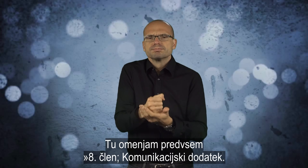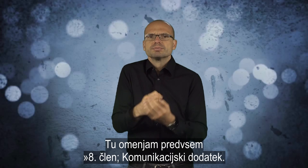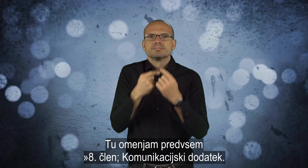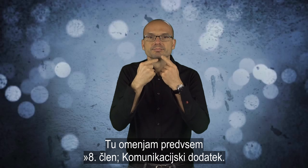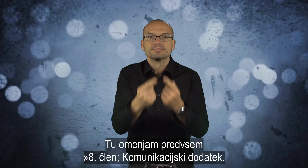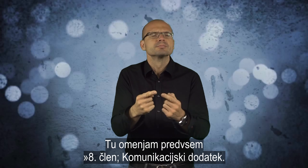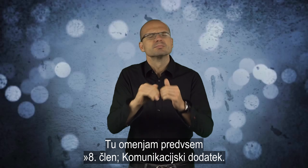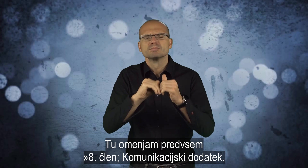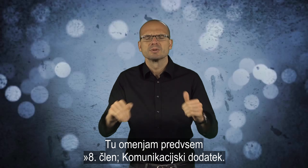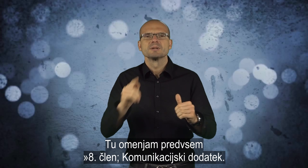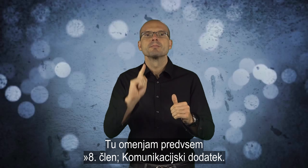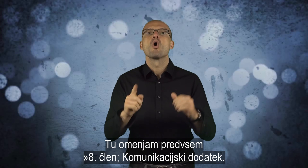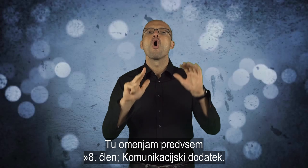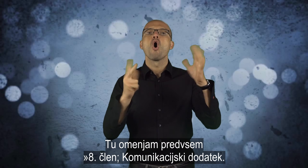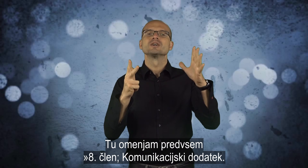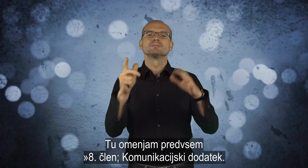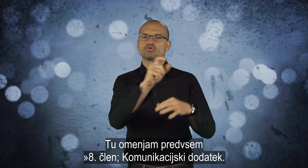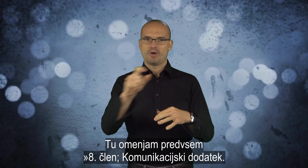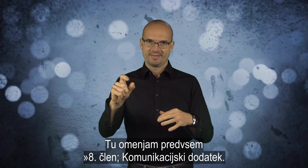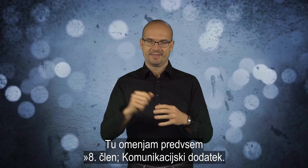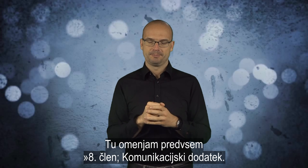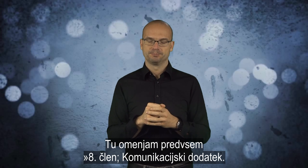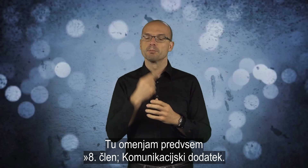omenjam predvsem 8. člen, komunikacijski dodatek.